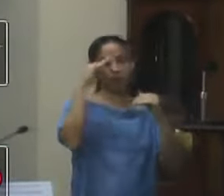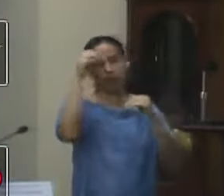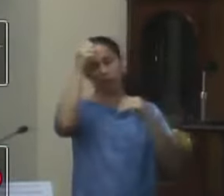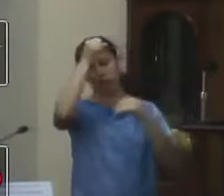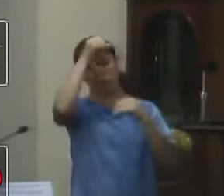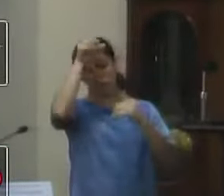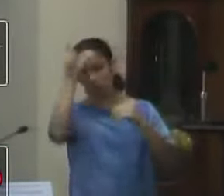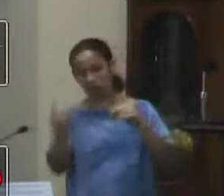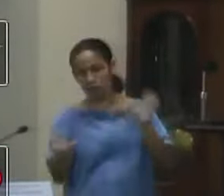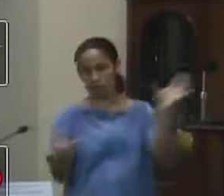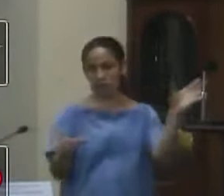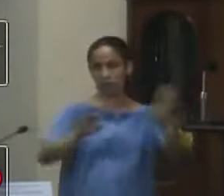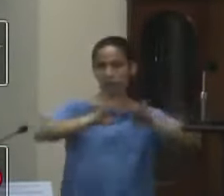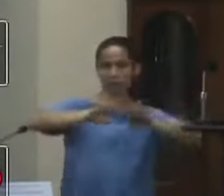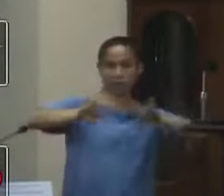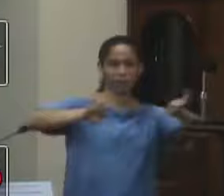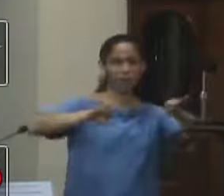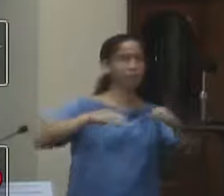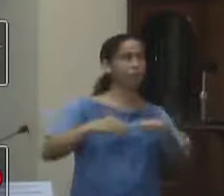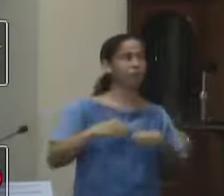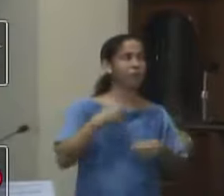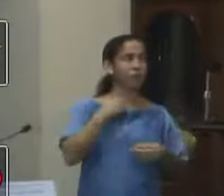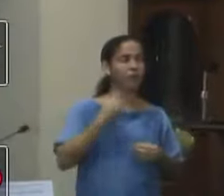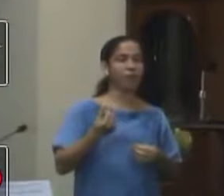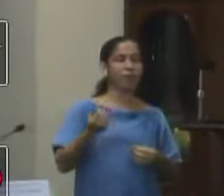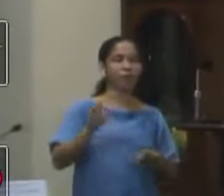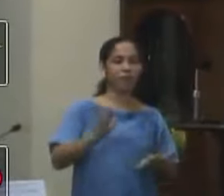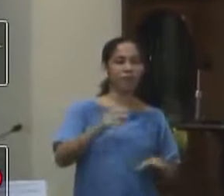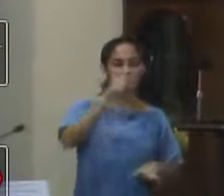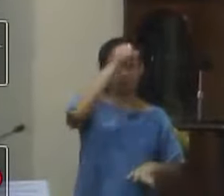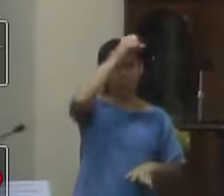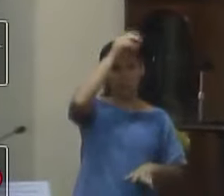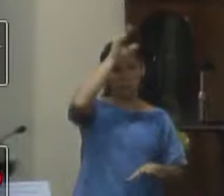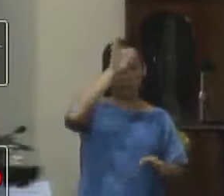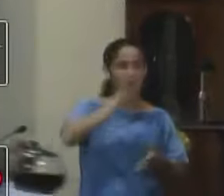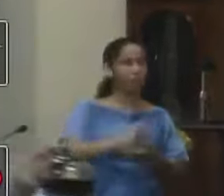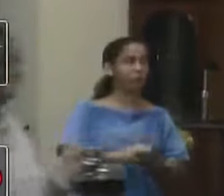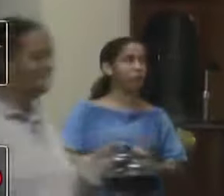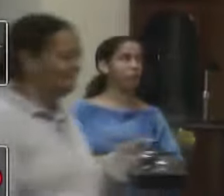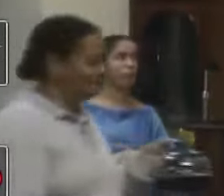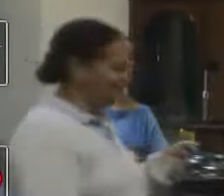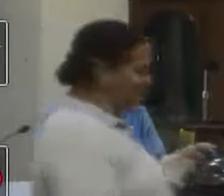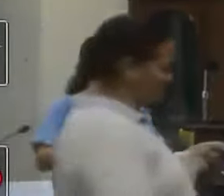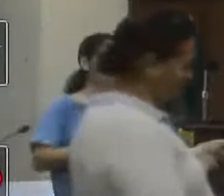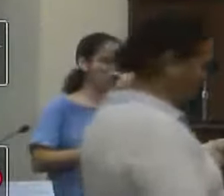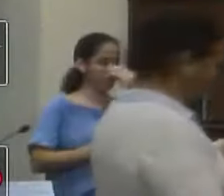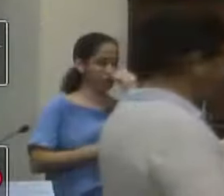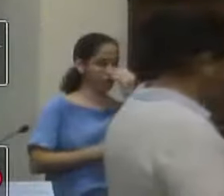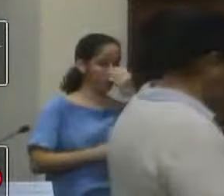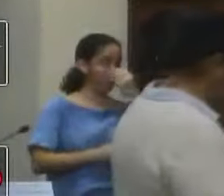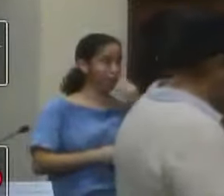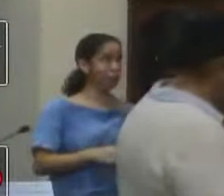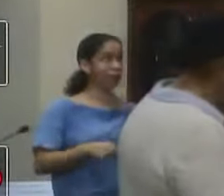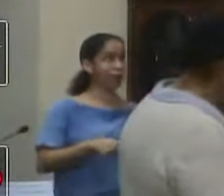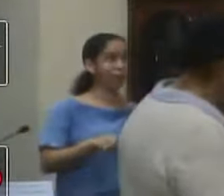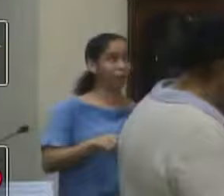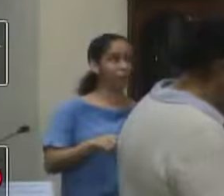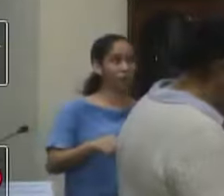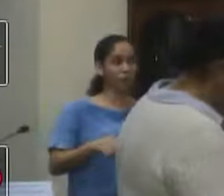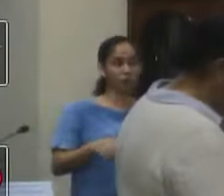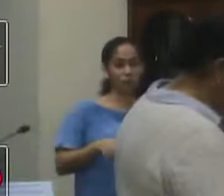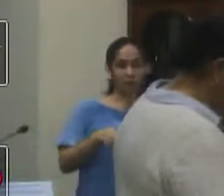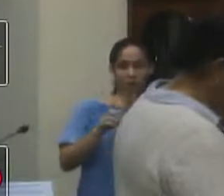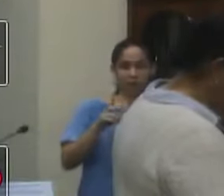atribuir custo ao executivo, à prefeitura. Mas custo previsto,